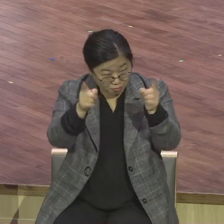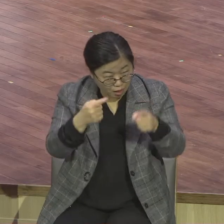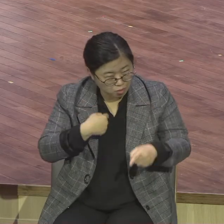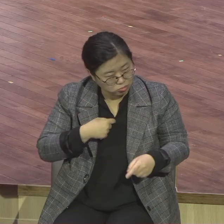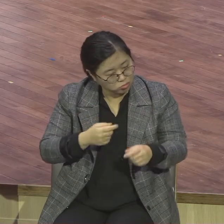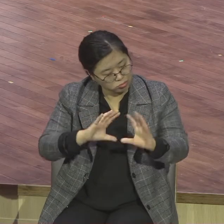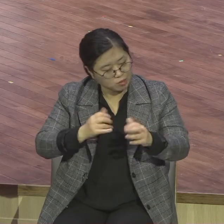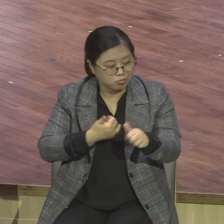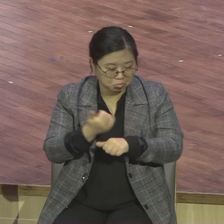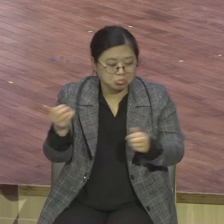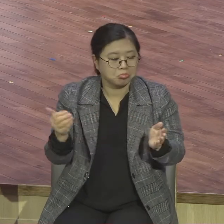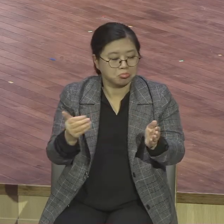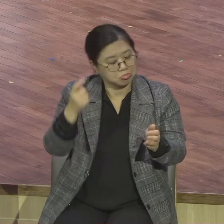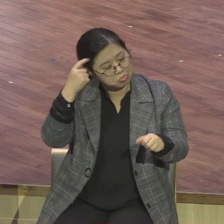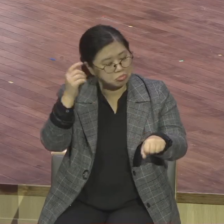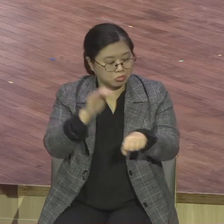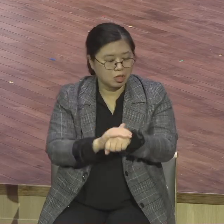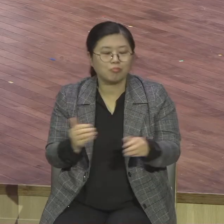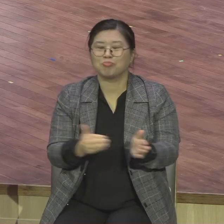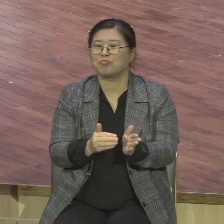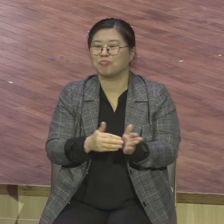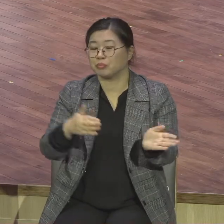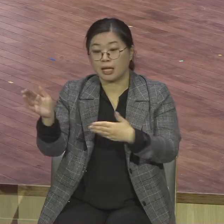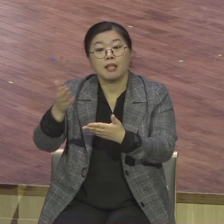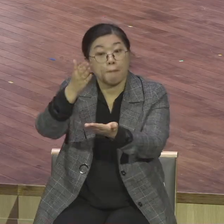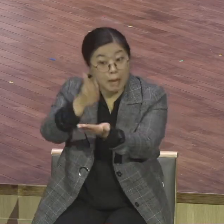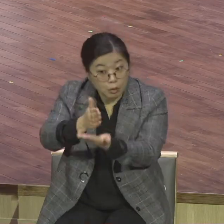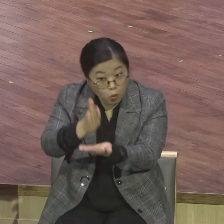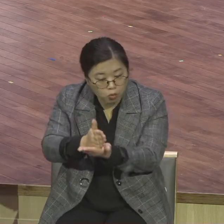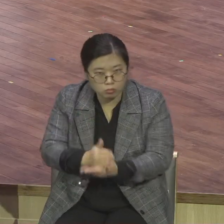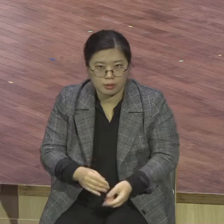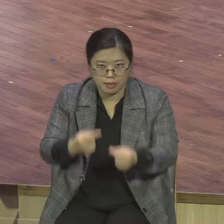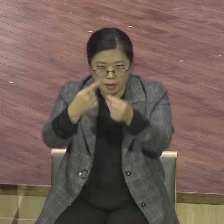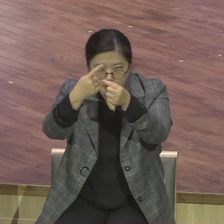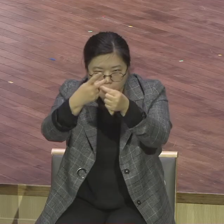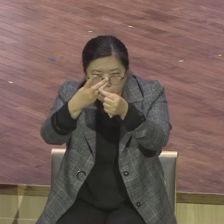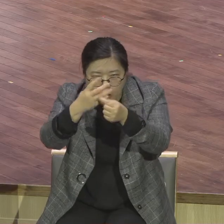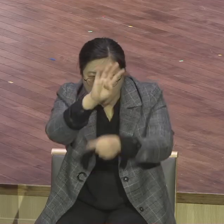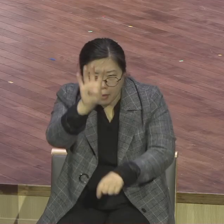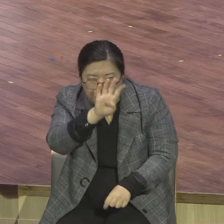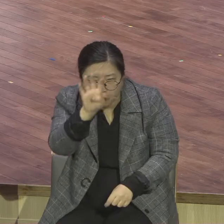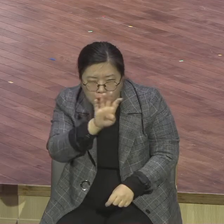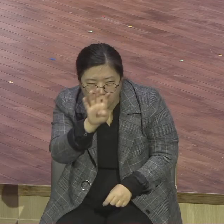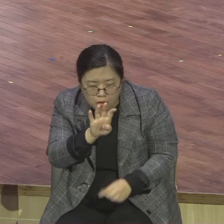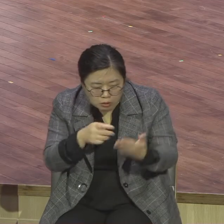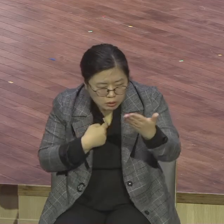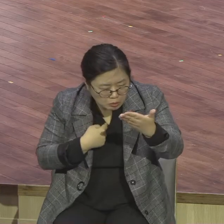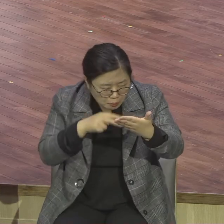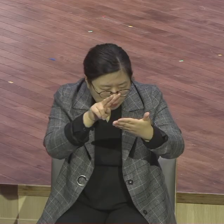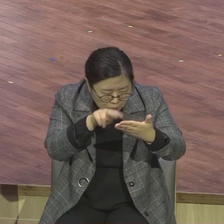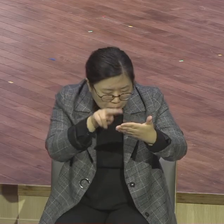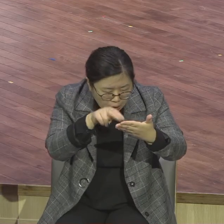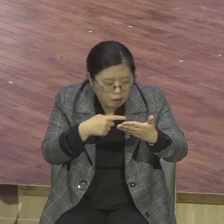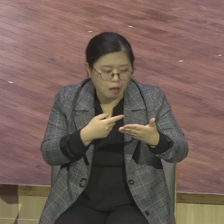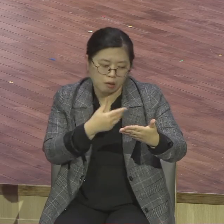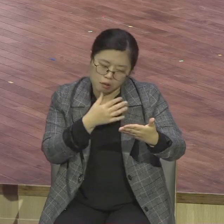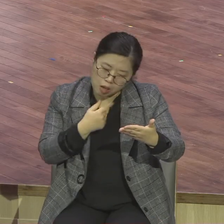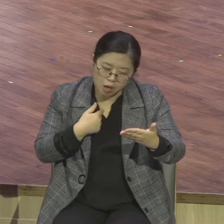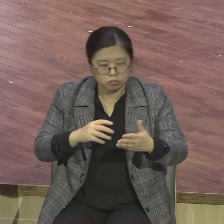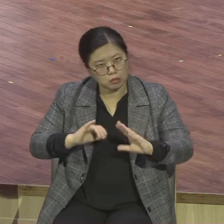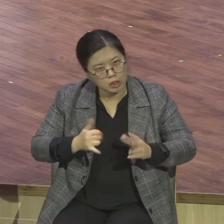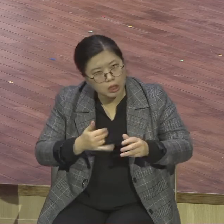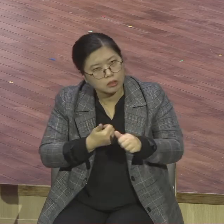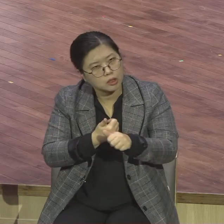있어요. 세상을 이기는 지혜, 지금 시대 기독교에 대한 인식이 너무너무 안 좋지요. 기독교에